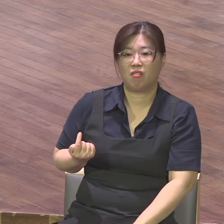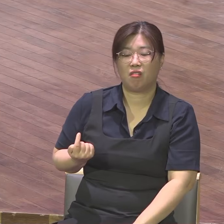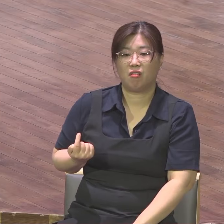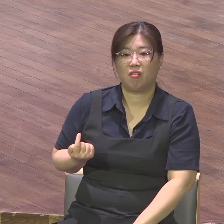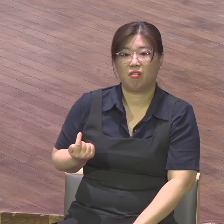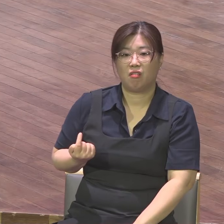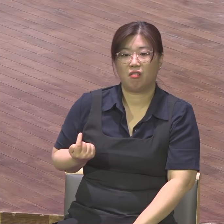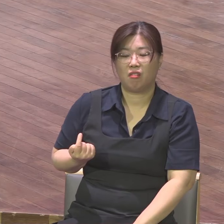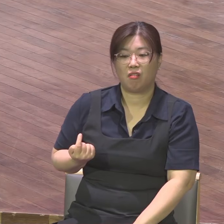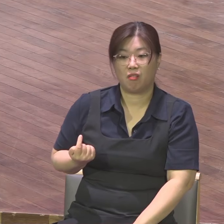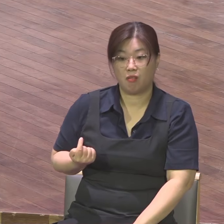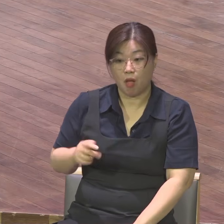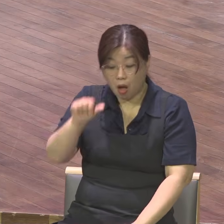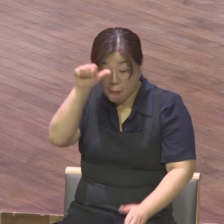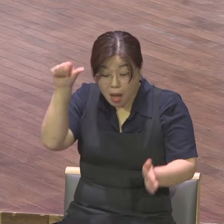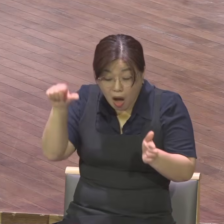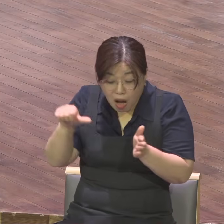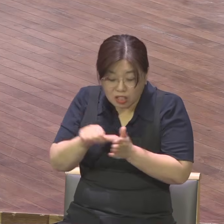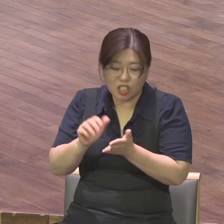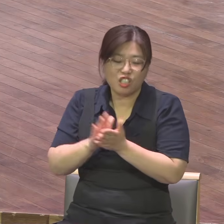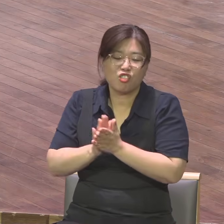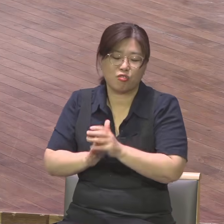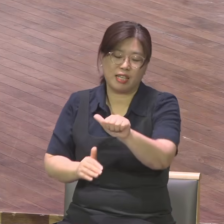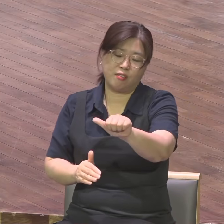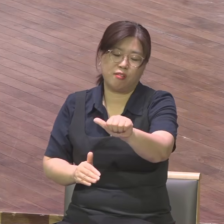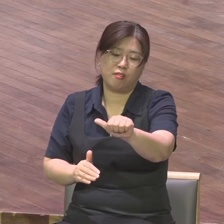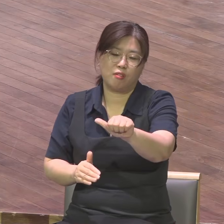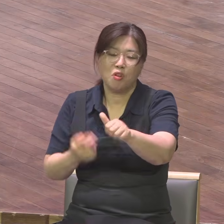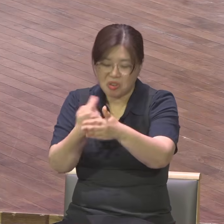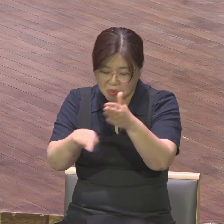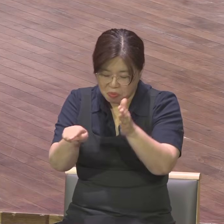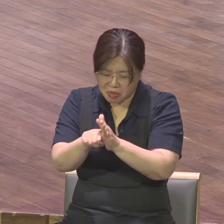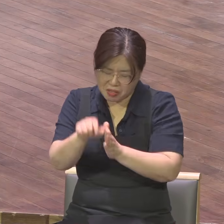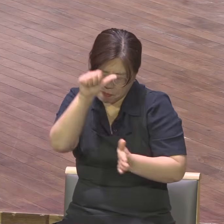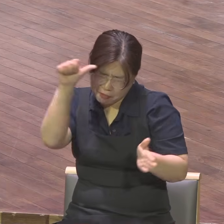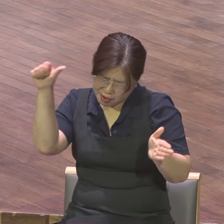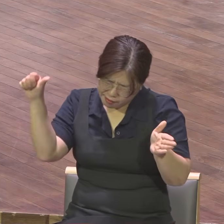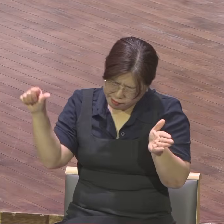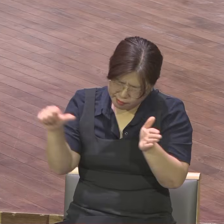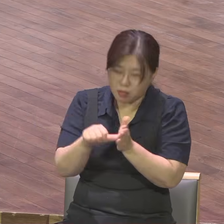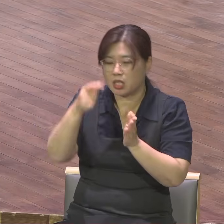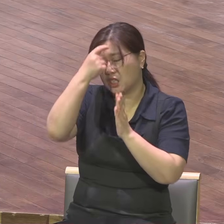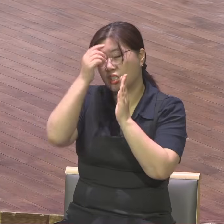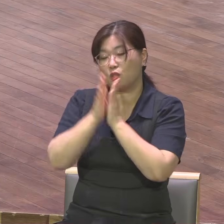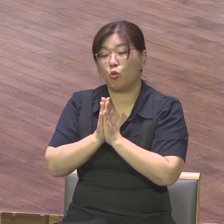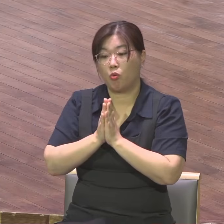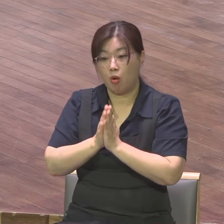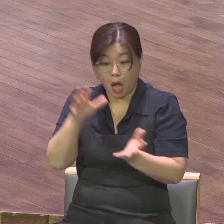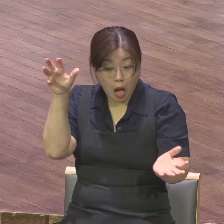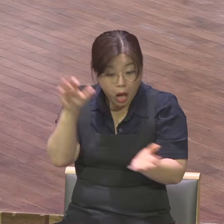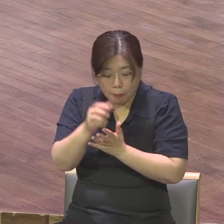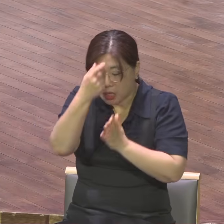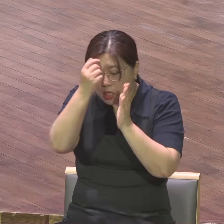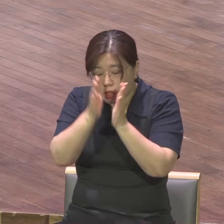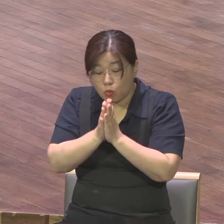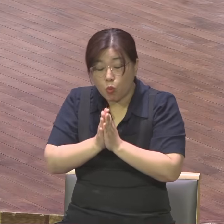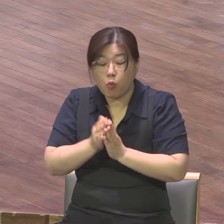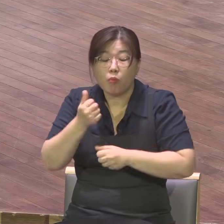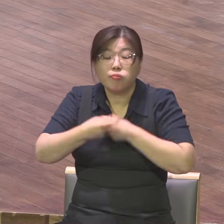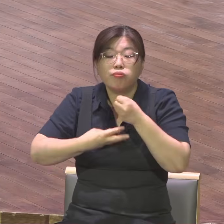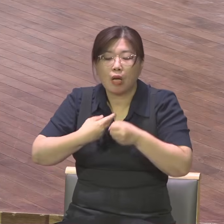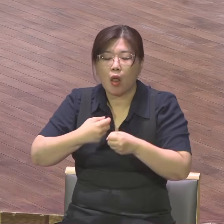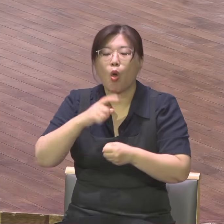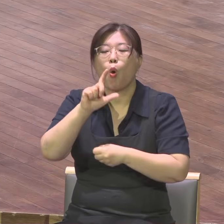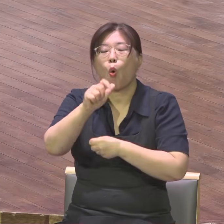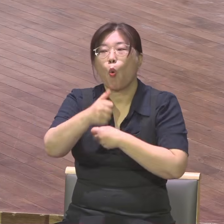그래서 5명 친구를 구원하는데 기도 기간이 52년 걸렸다. 그렇게